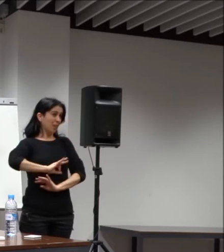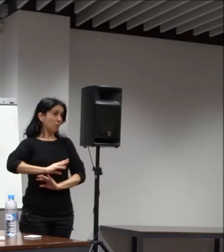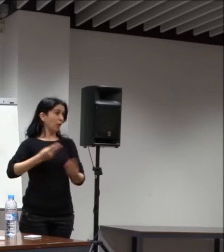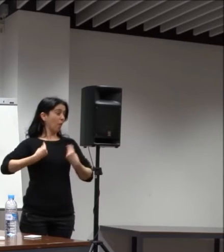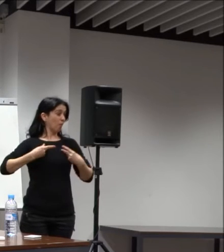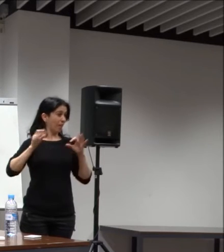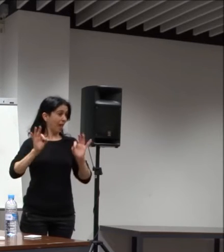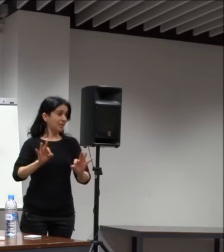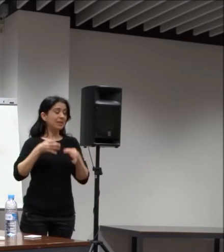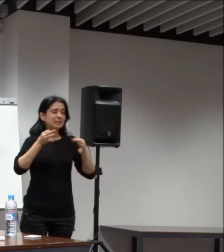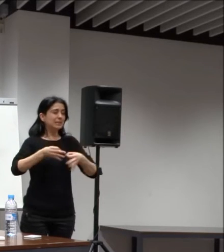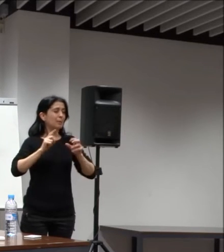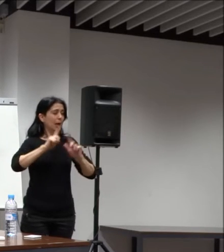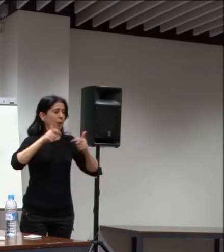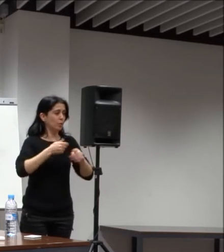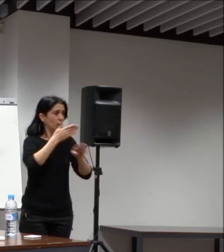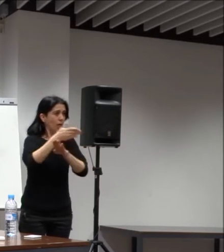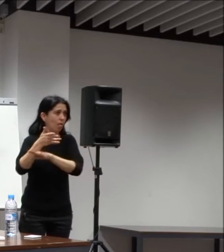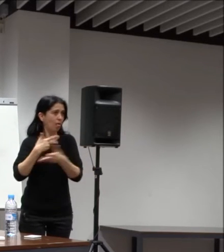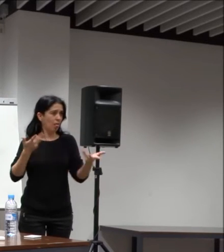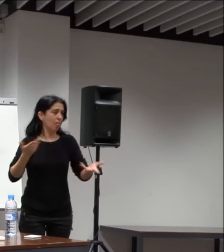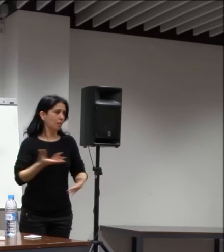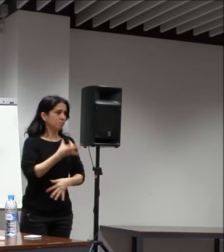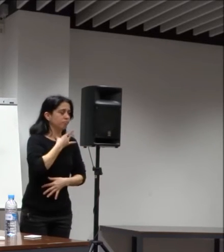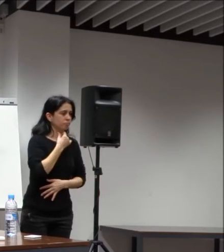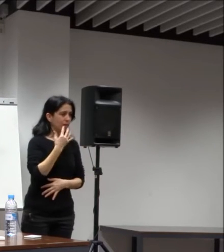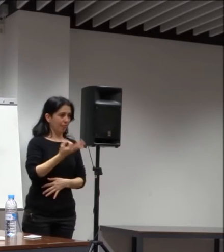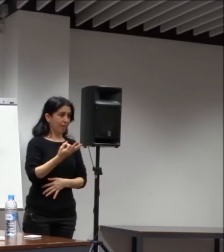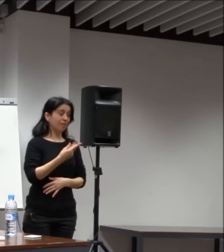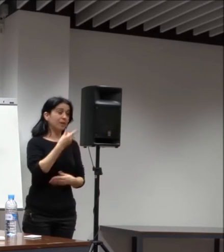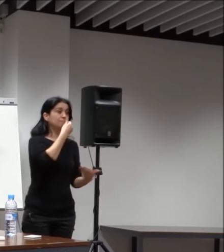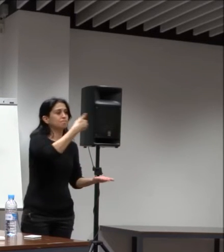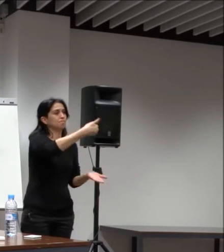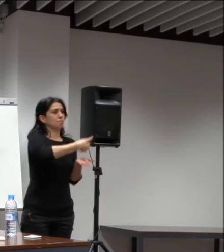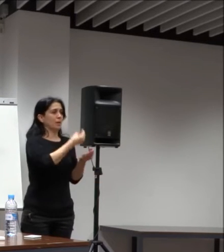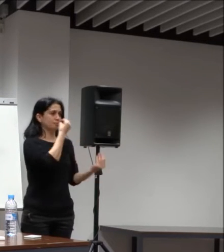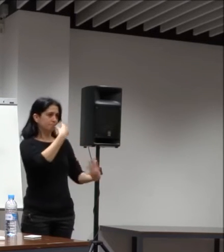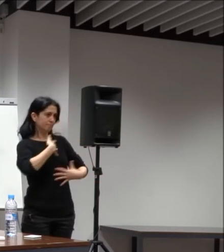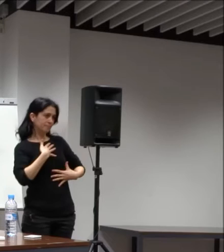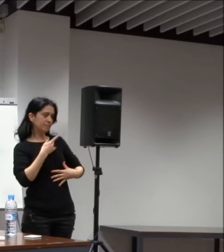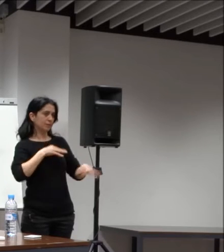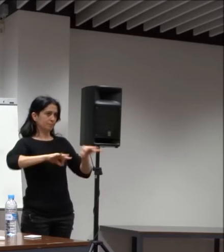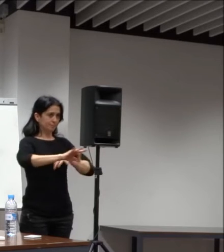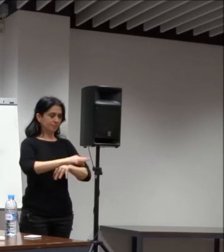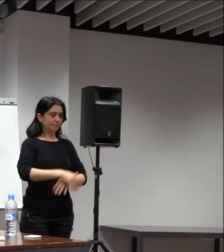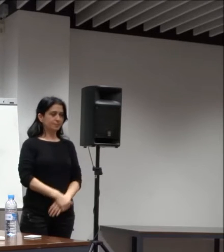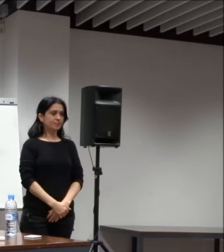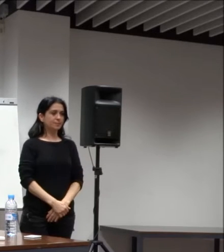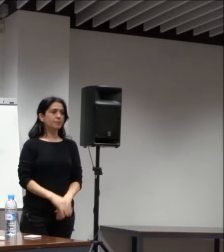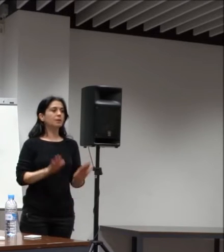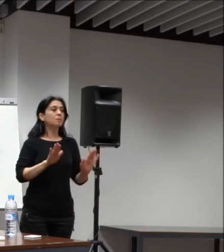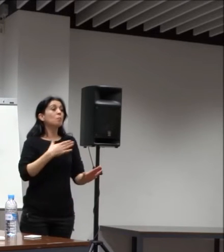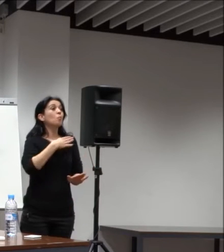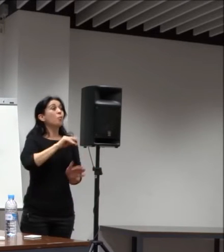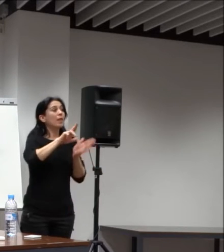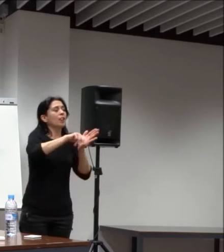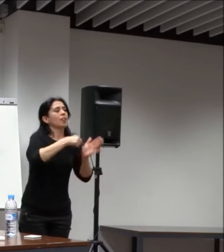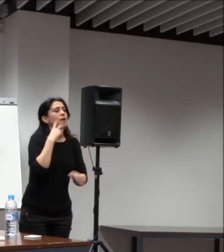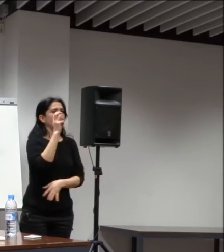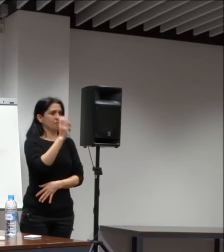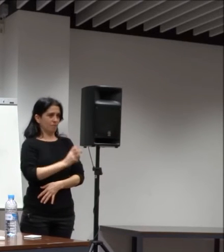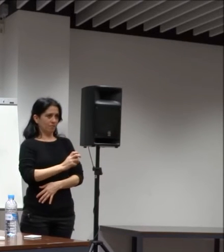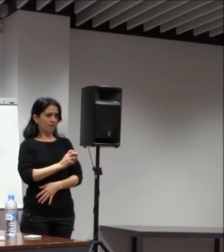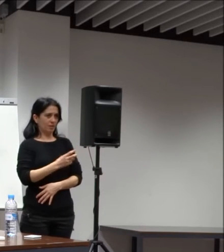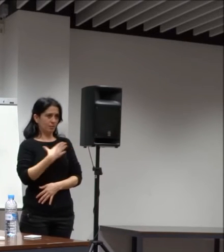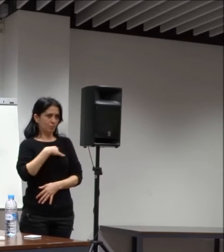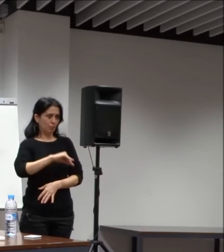que siempre tienen que andar con reuniones de urgencia, y bueno, me ha pedido que le haga yo el favor de sustituirla. No obstante, es posible que luego venga ella, en